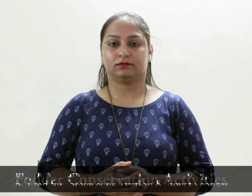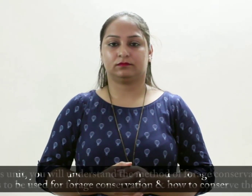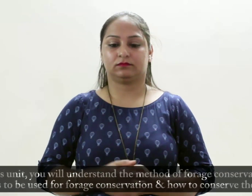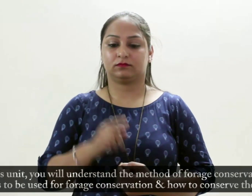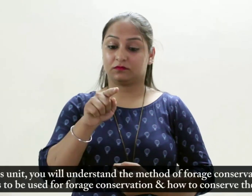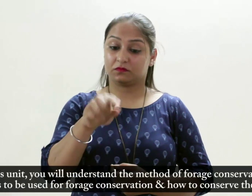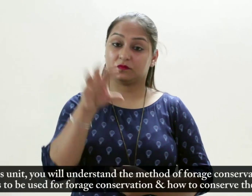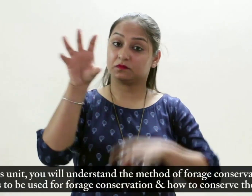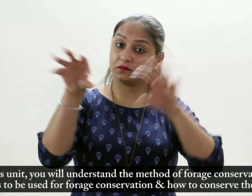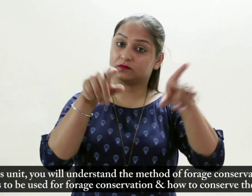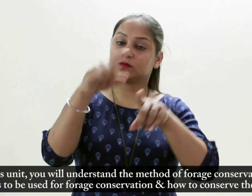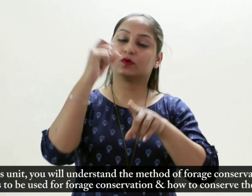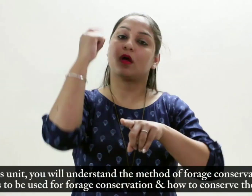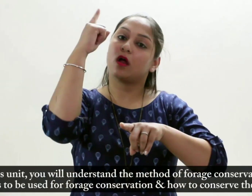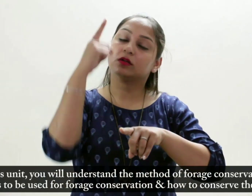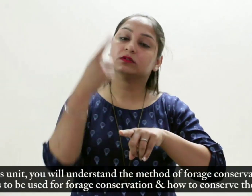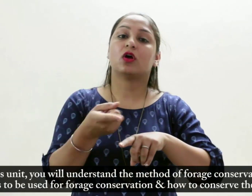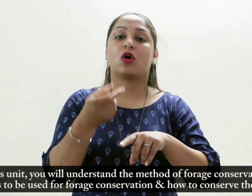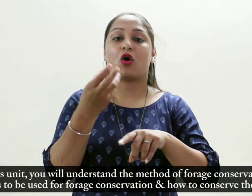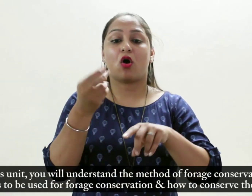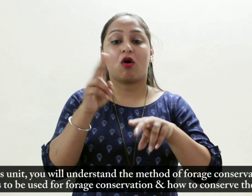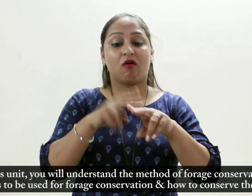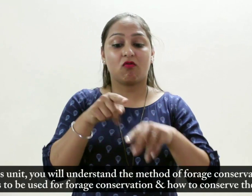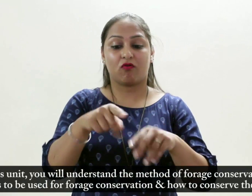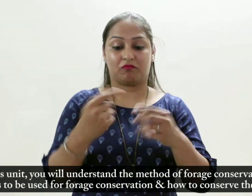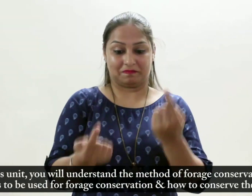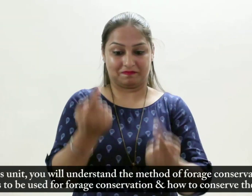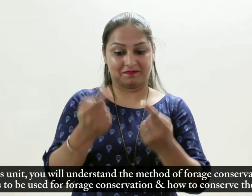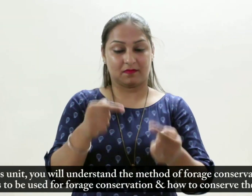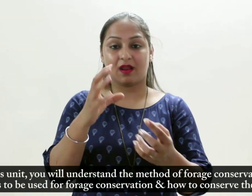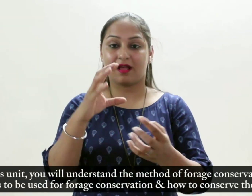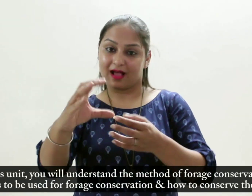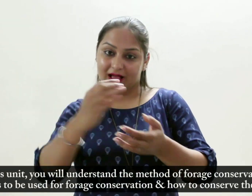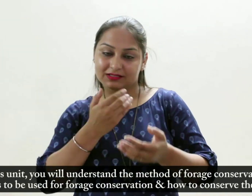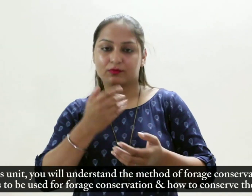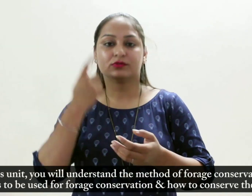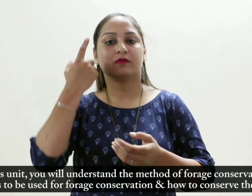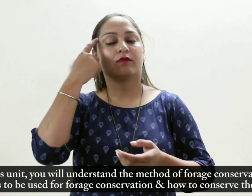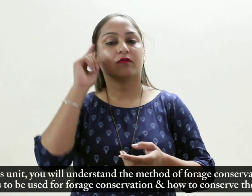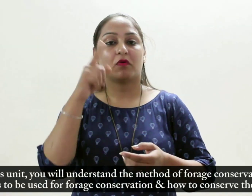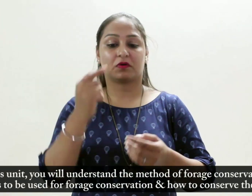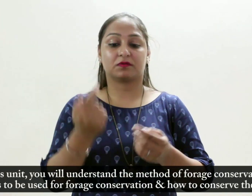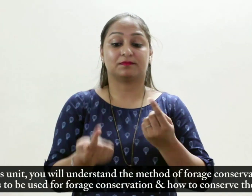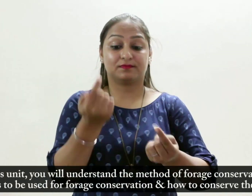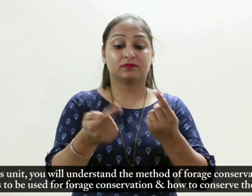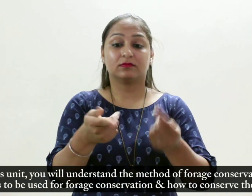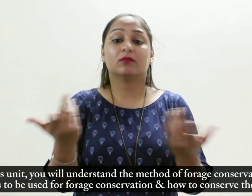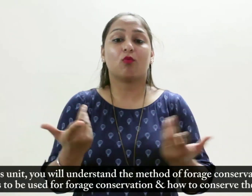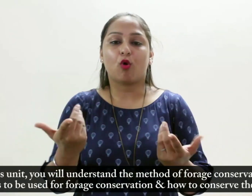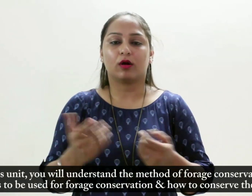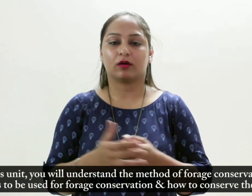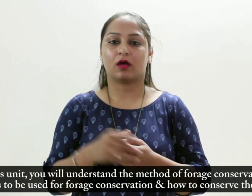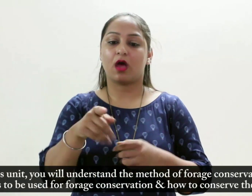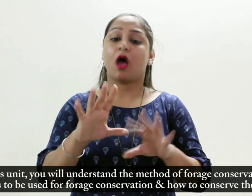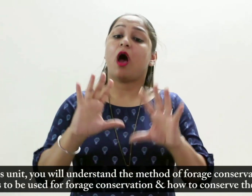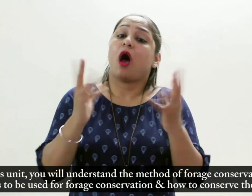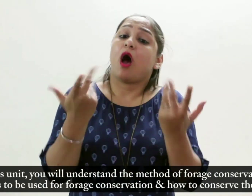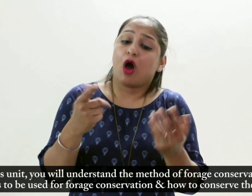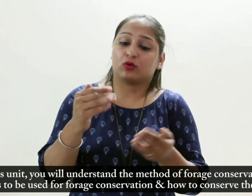इस इकाई में आप चारा संरक्षण की विधि, चारा संरक्षण के लिए इस्तेमाल की जाने वाली संरचना और चारे